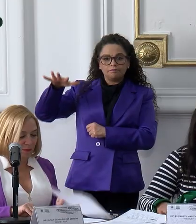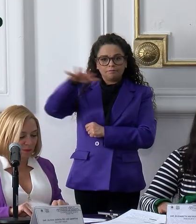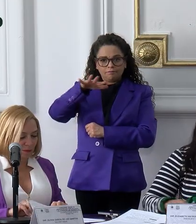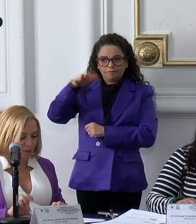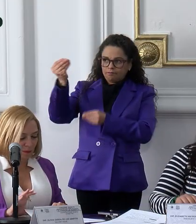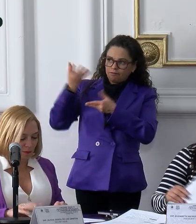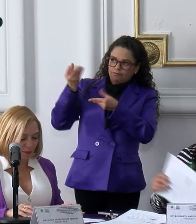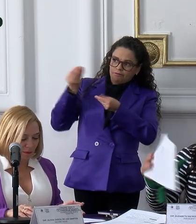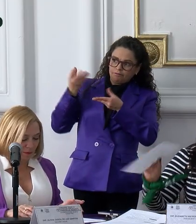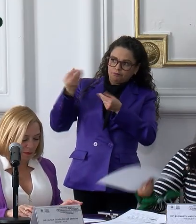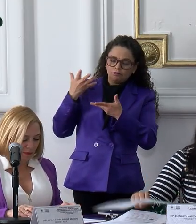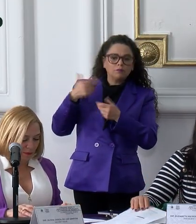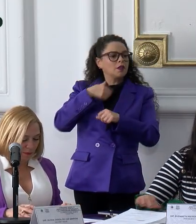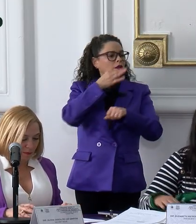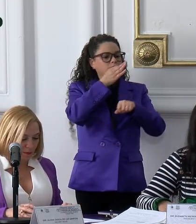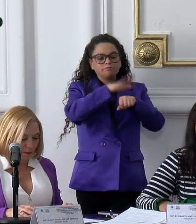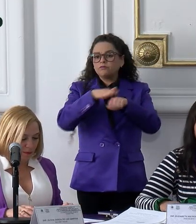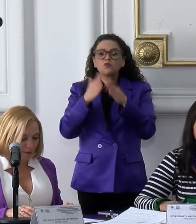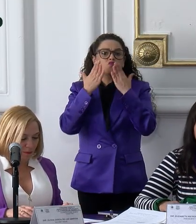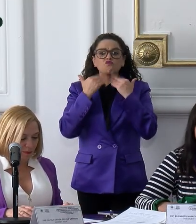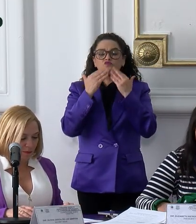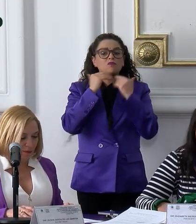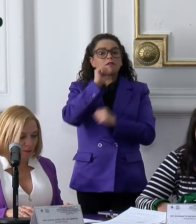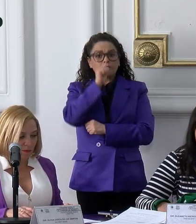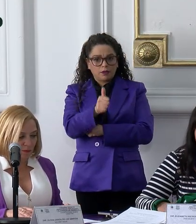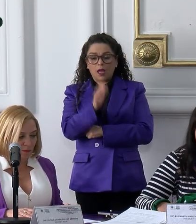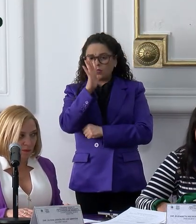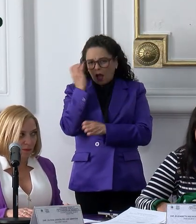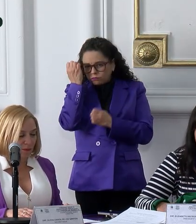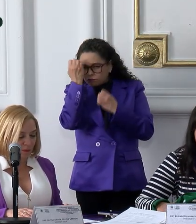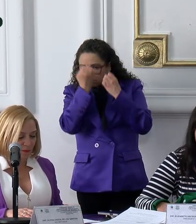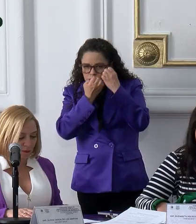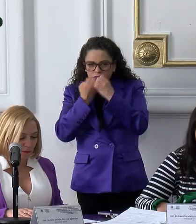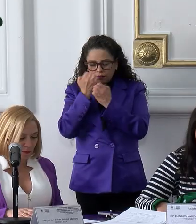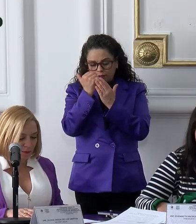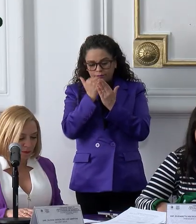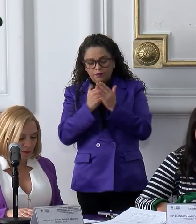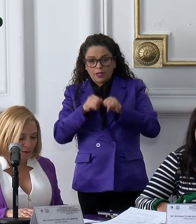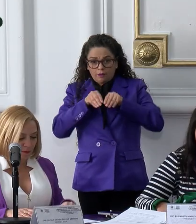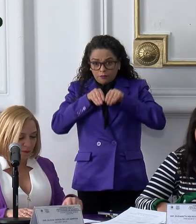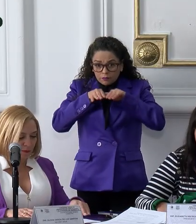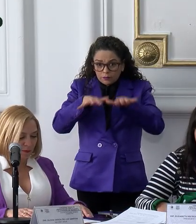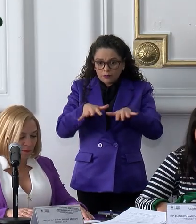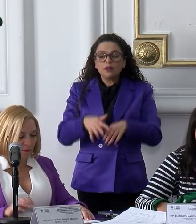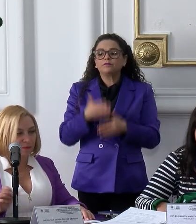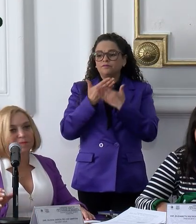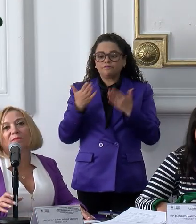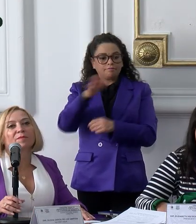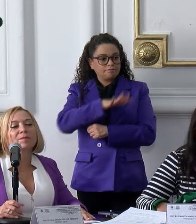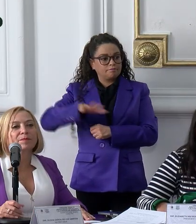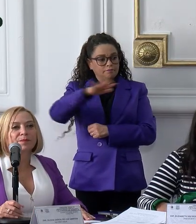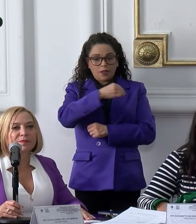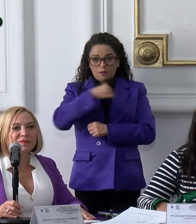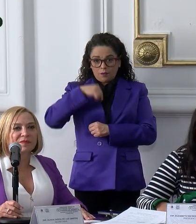cuenta de que no hubo observaciones ciudadanas. Una vez valorados los instrumentos de información antes referidos, las y los diputados